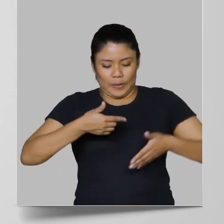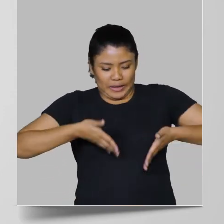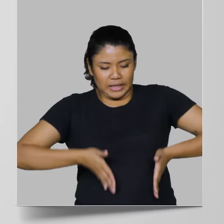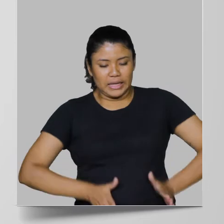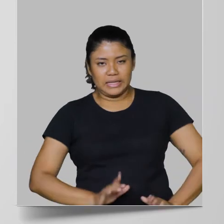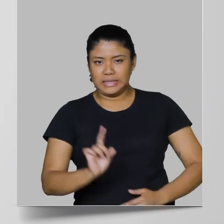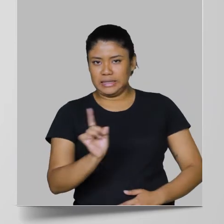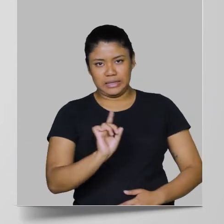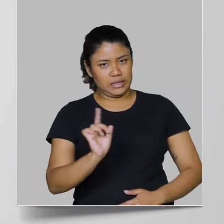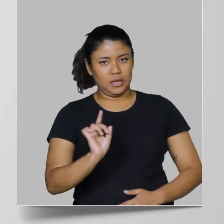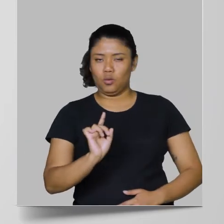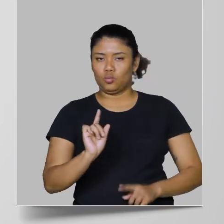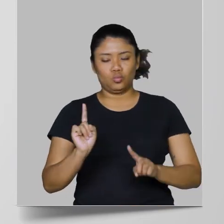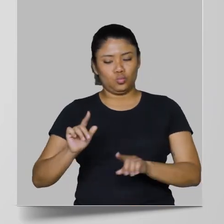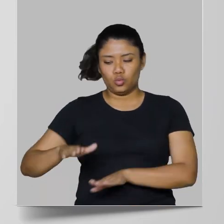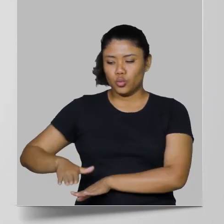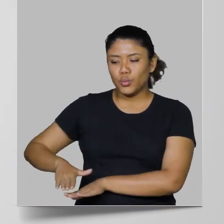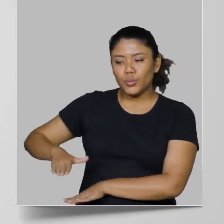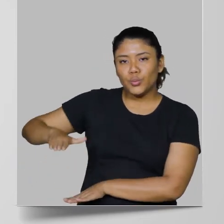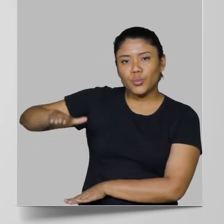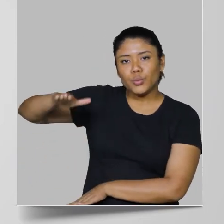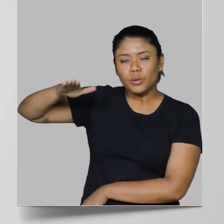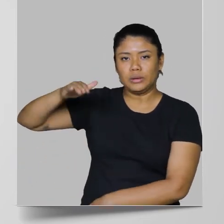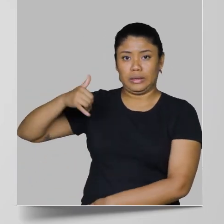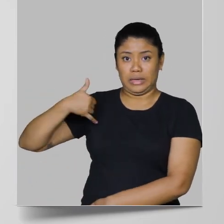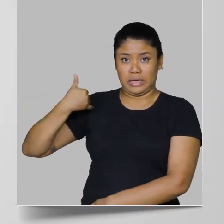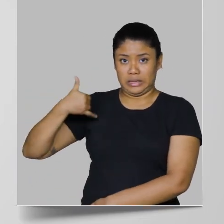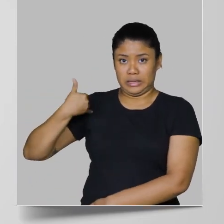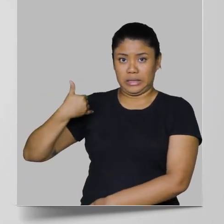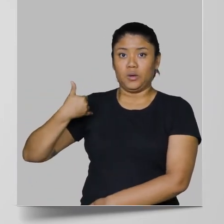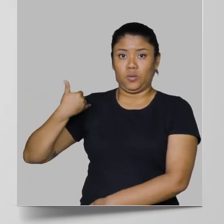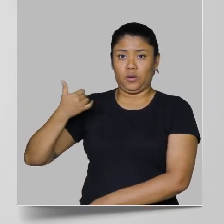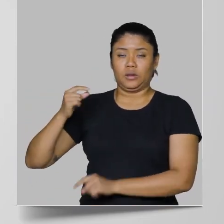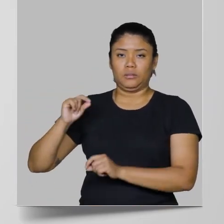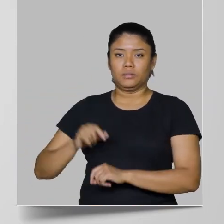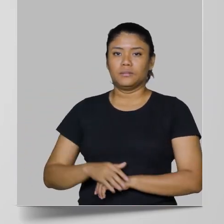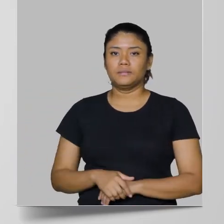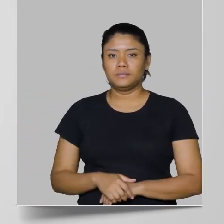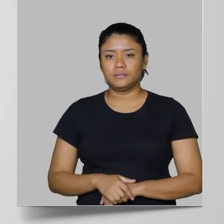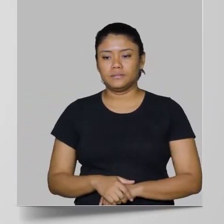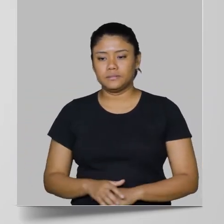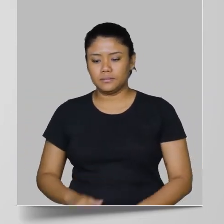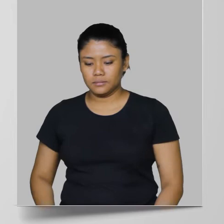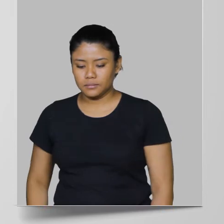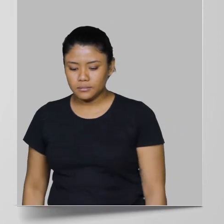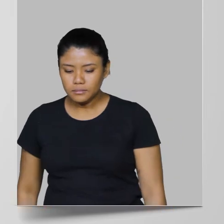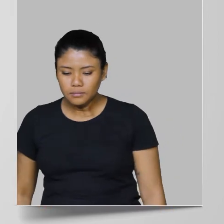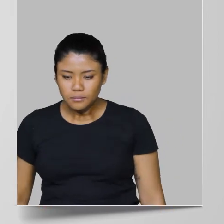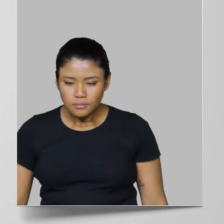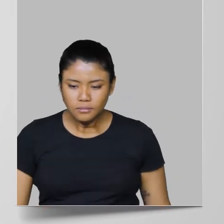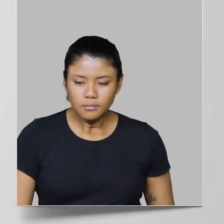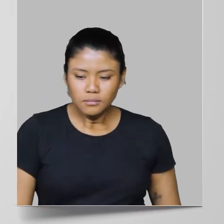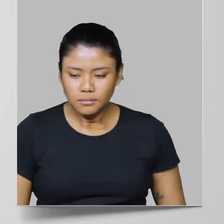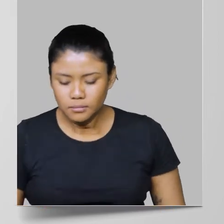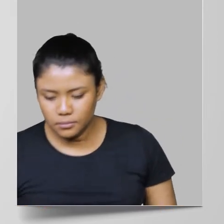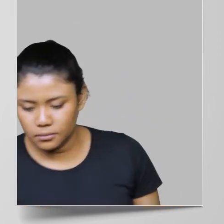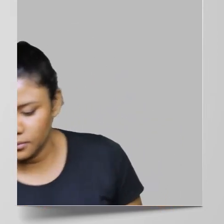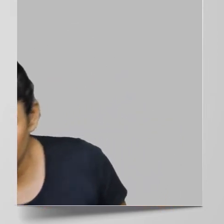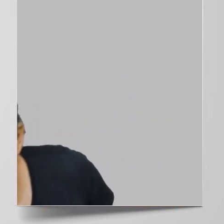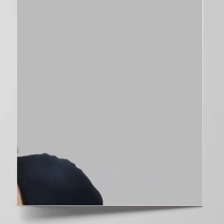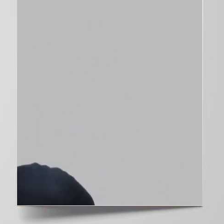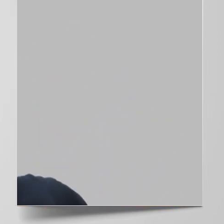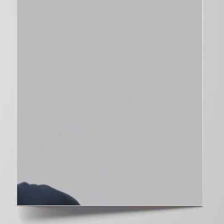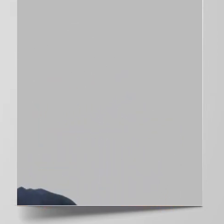Eu não nasci pessoa com deficiência, né? Eu me tornei pessoa com deficiência depois de um acidente de carro, há mais ou menos